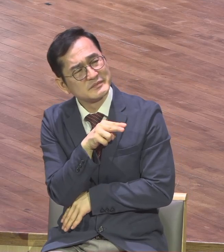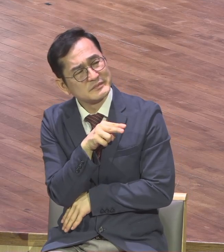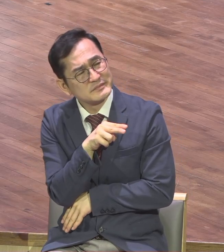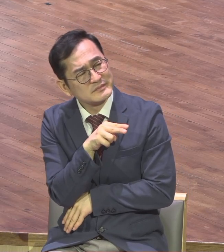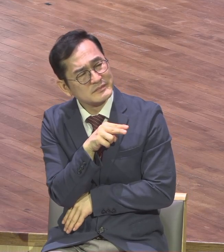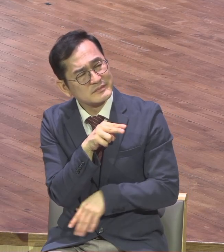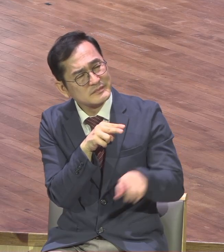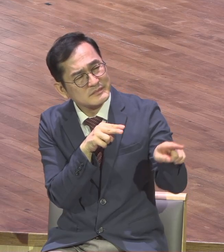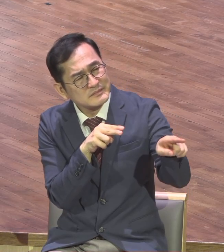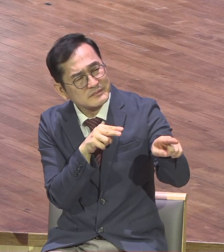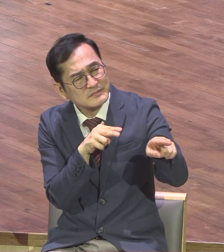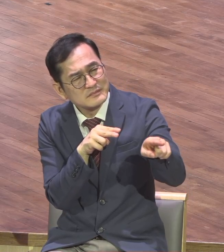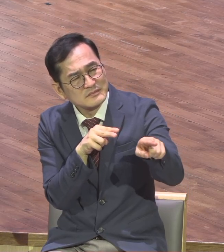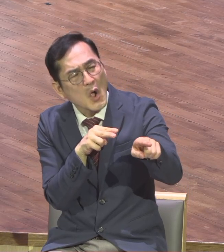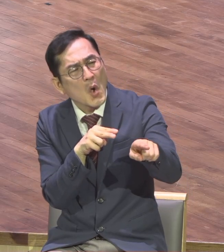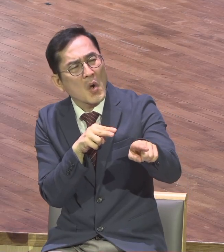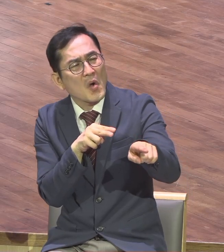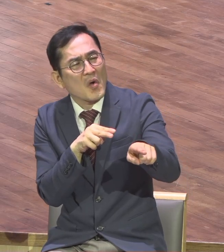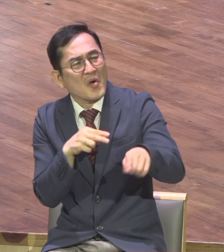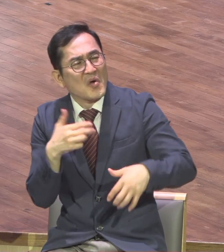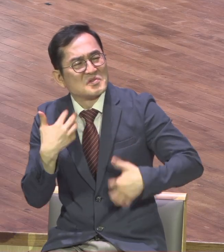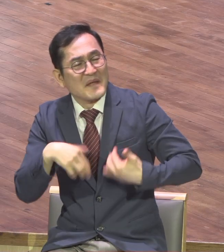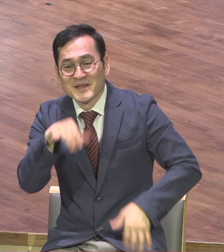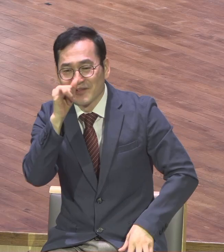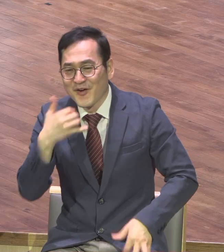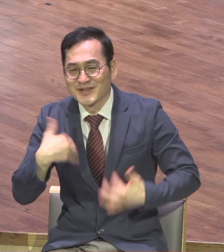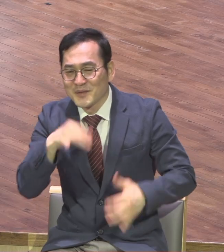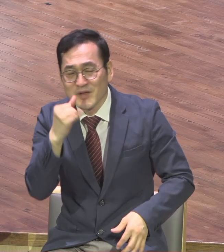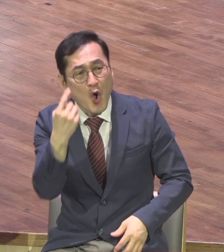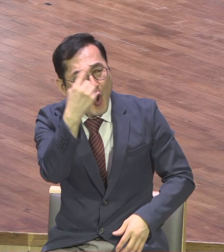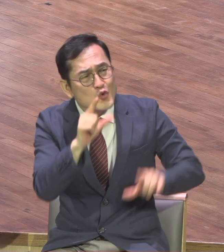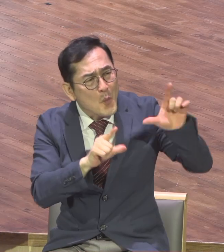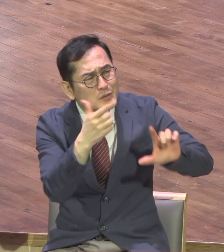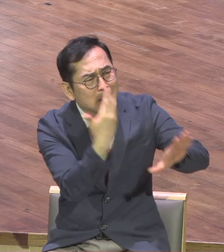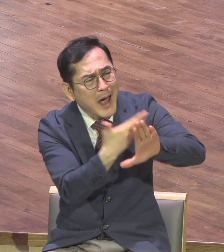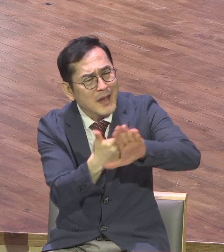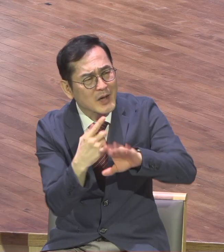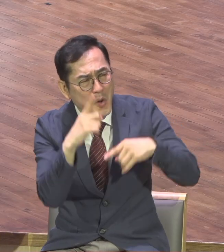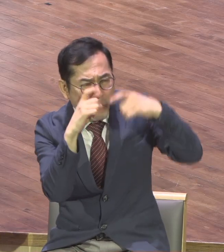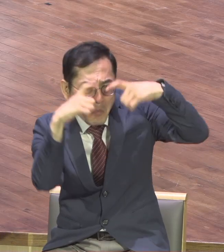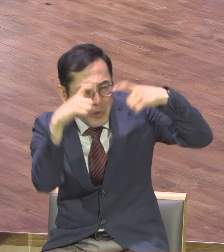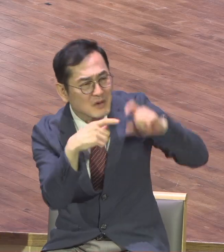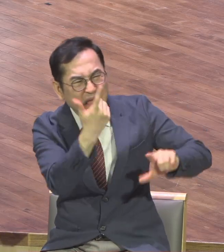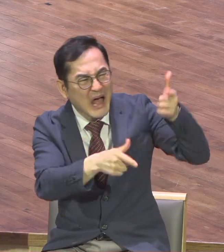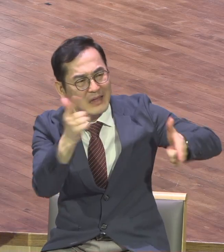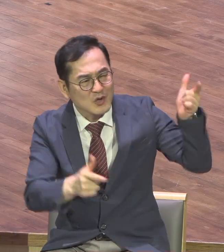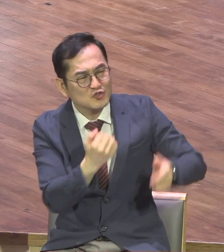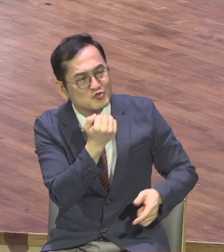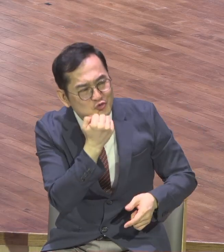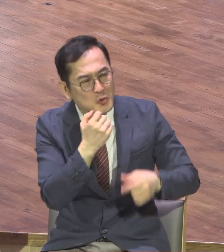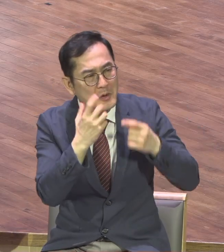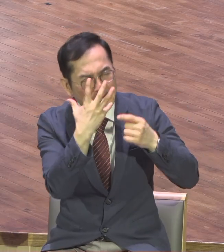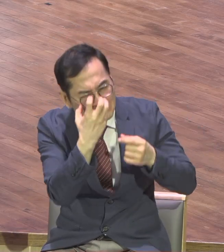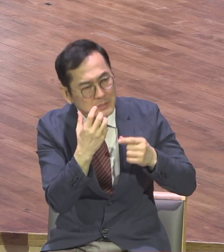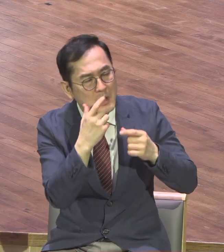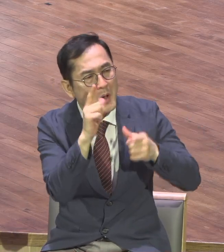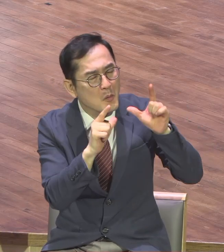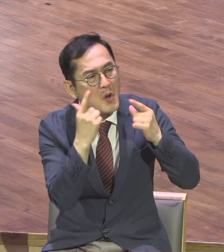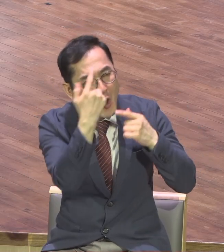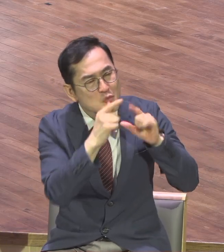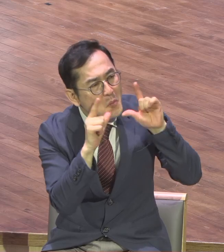재밌어요. 어쩌면 표정이 다르고 뭐 행동이 다르고 걸음걸이가 다르고 얼굴이 다르고 다 다른지 신기하고 놀라워.